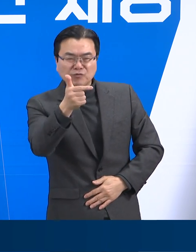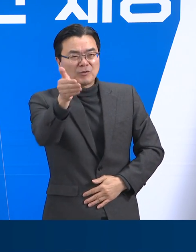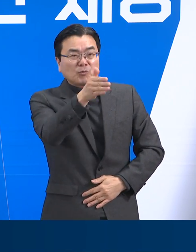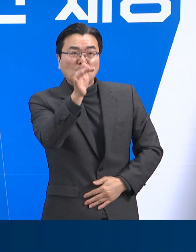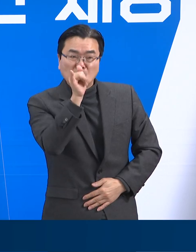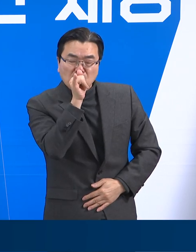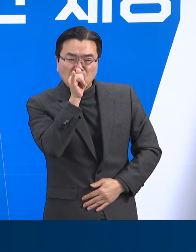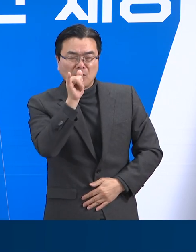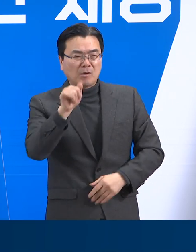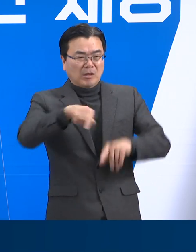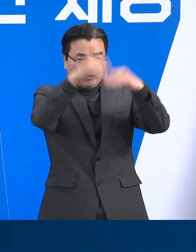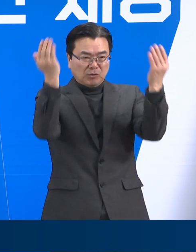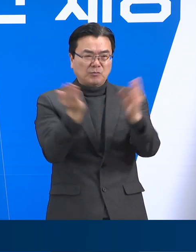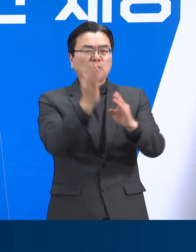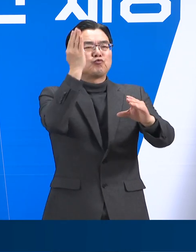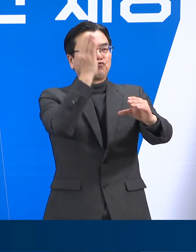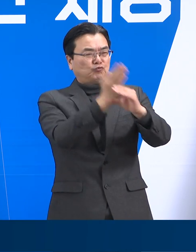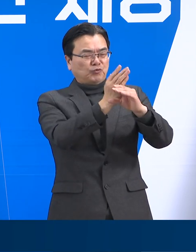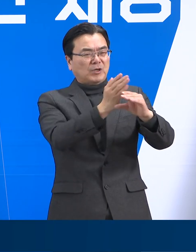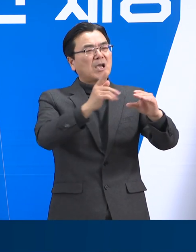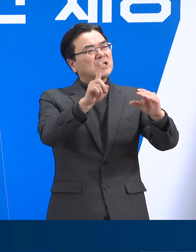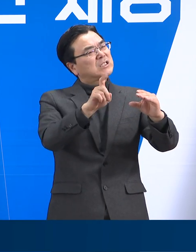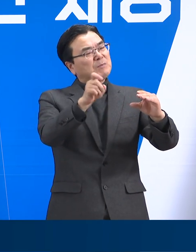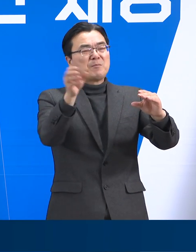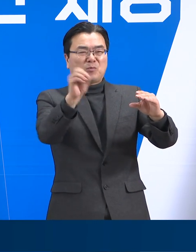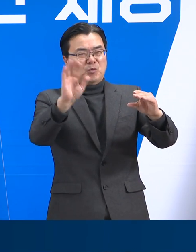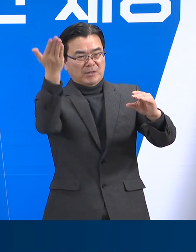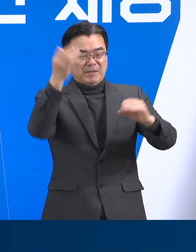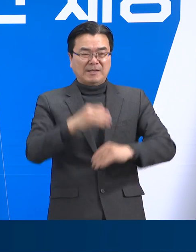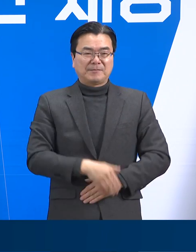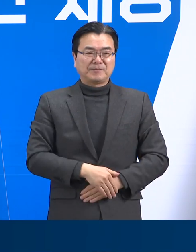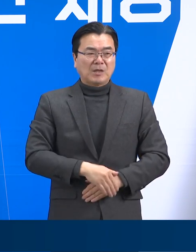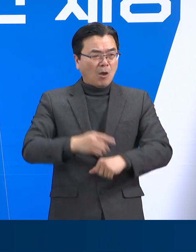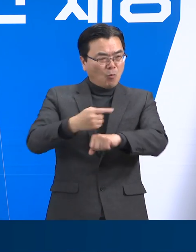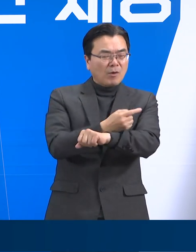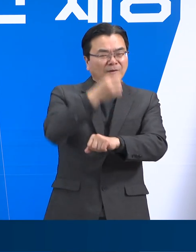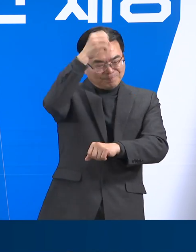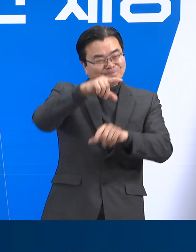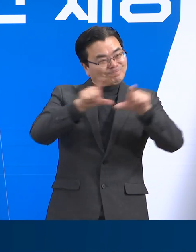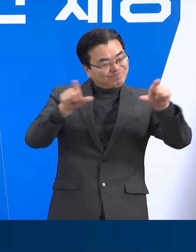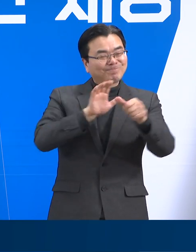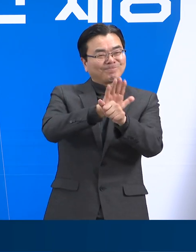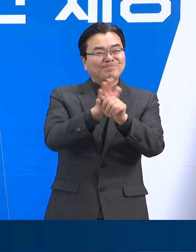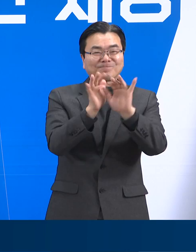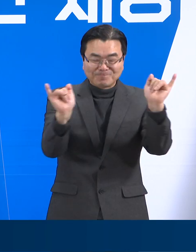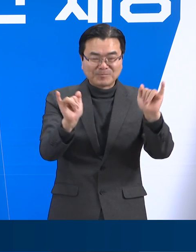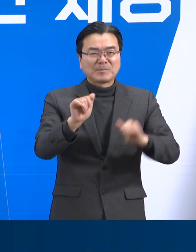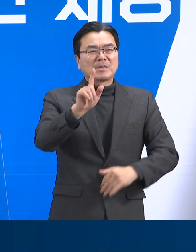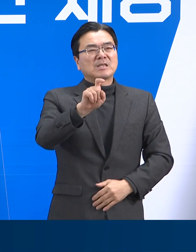16,778명으로 전체 대상자의 11.7%입니다. 일반관리구는 12만